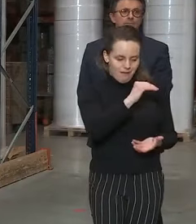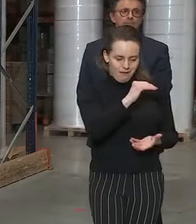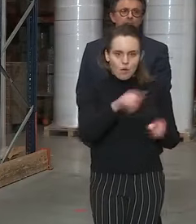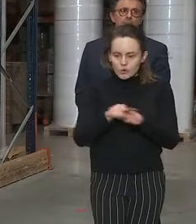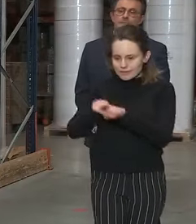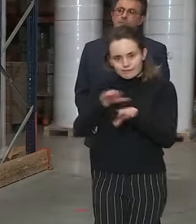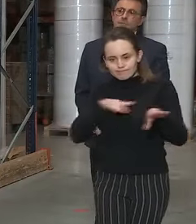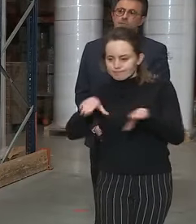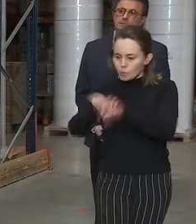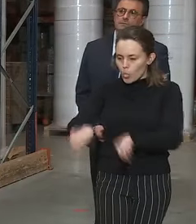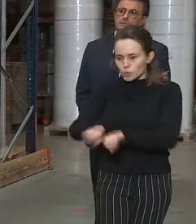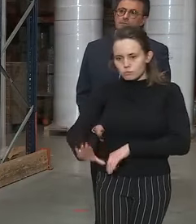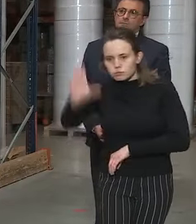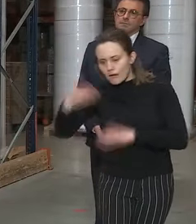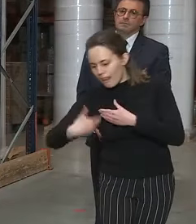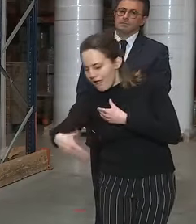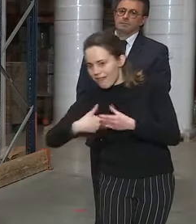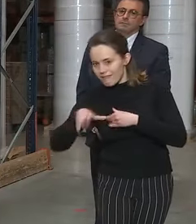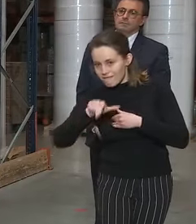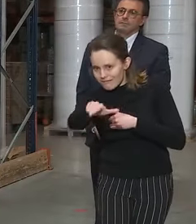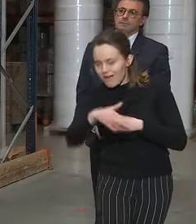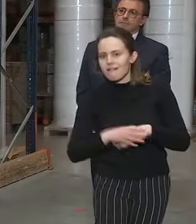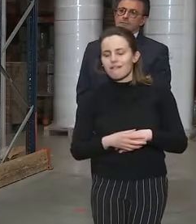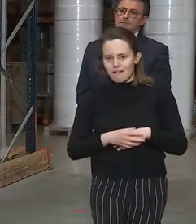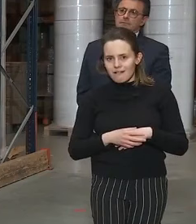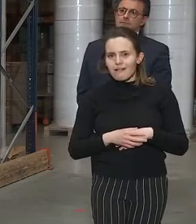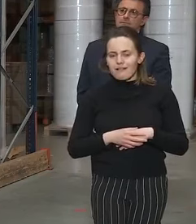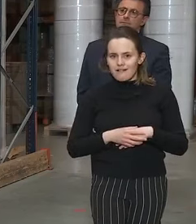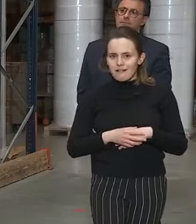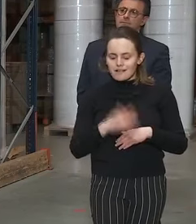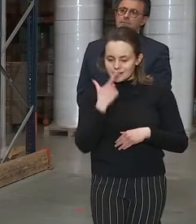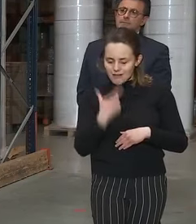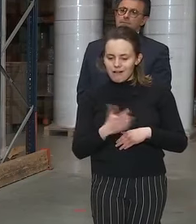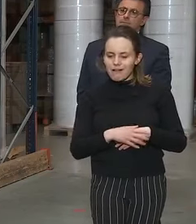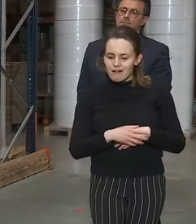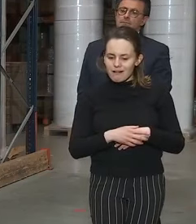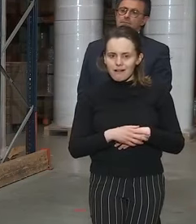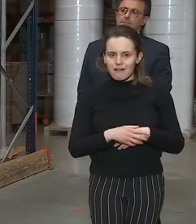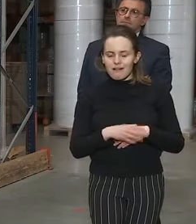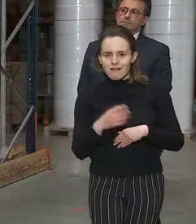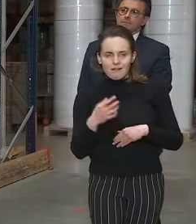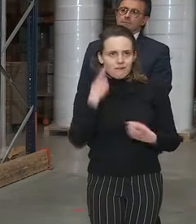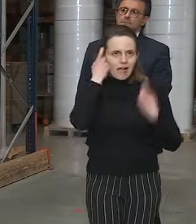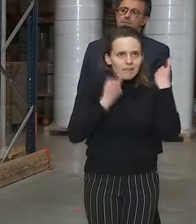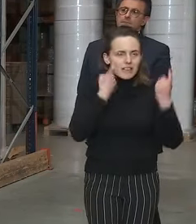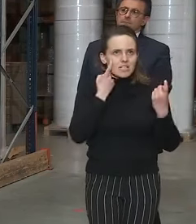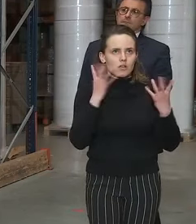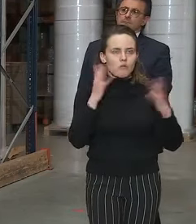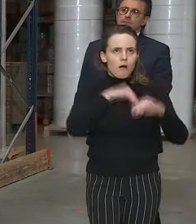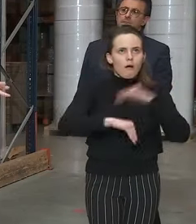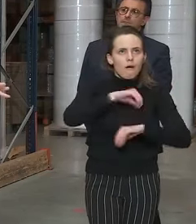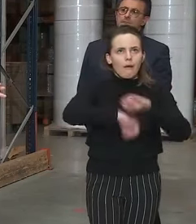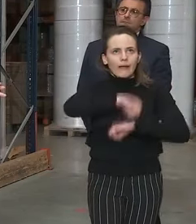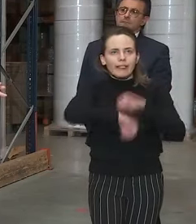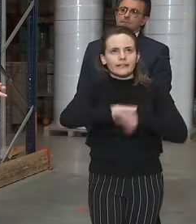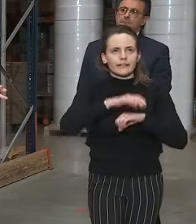produire, donc d'ici à quelques jours, quelques semaines, nous pourrons alors avoir une planification de ce qu'on peut donner, c'est-à-dire comment on